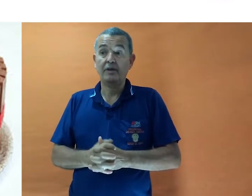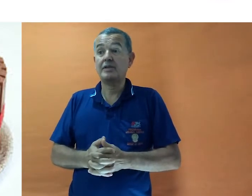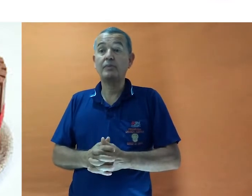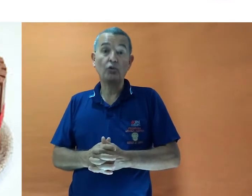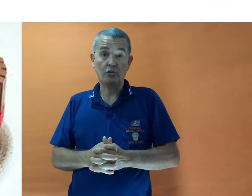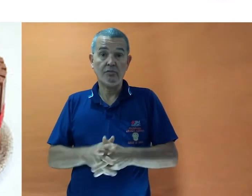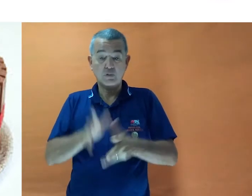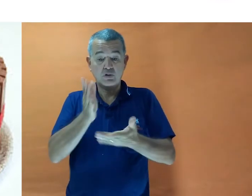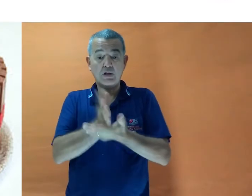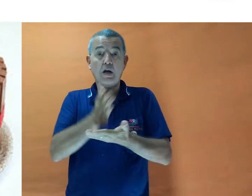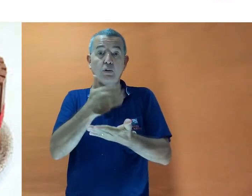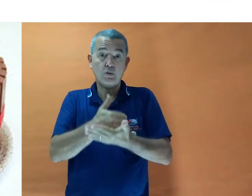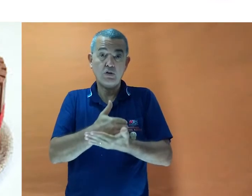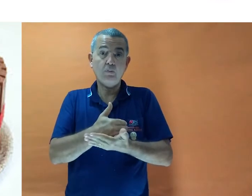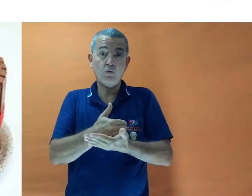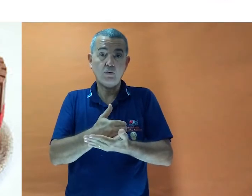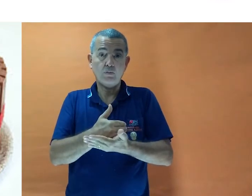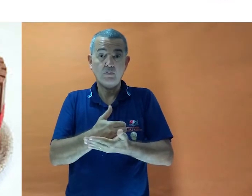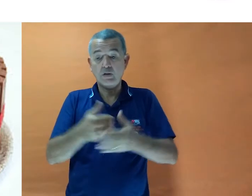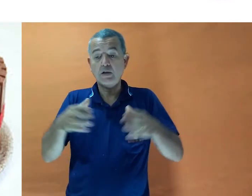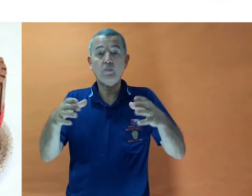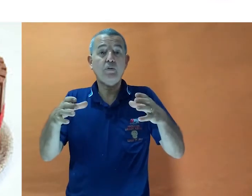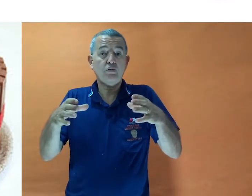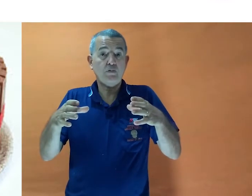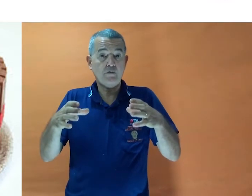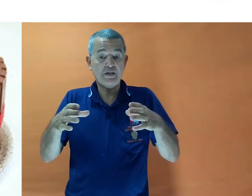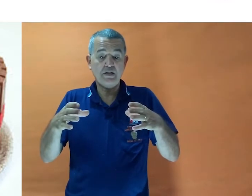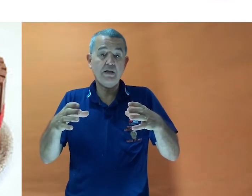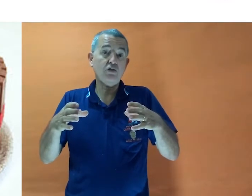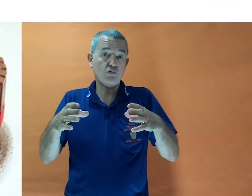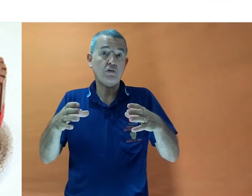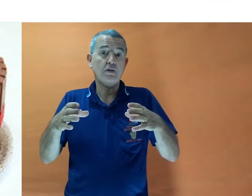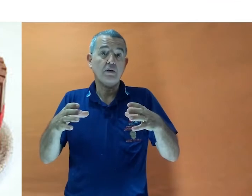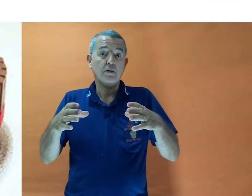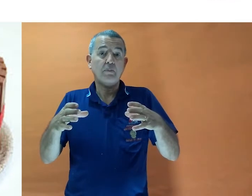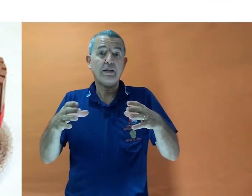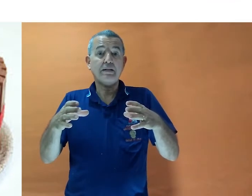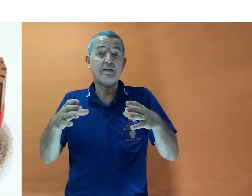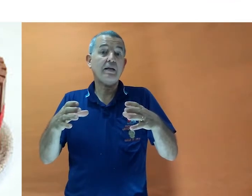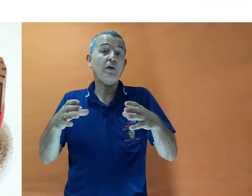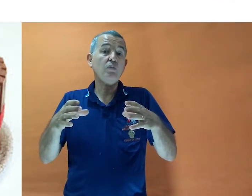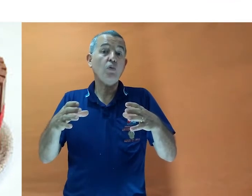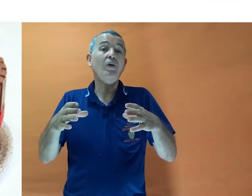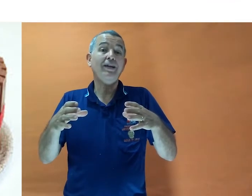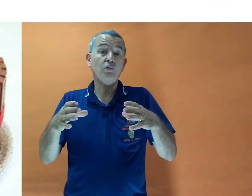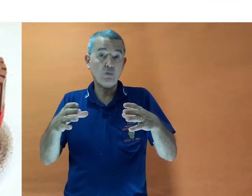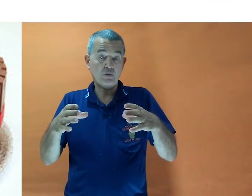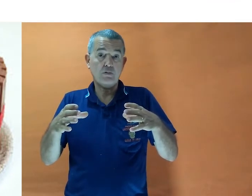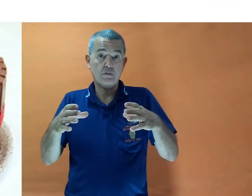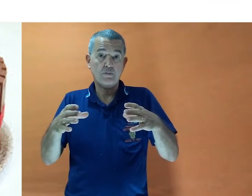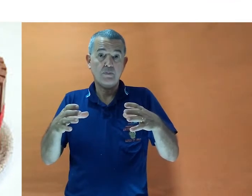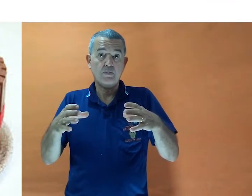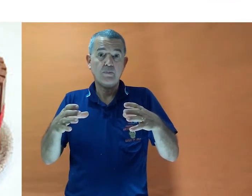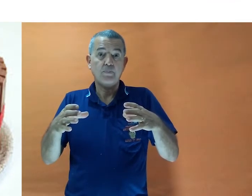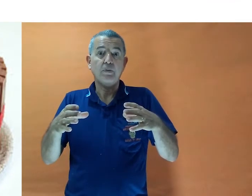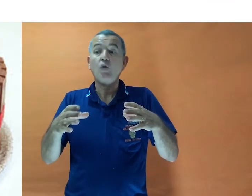exemplo, esse bolo, sinal de bolo. E aí eu posso fazer isso para dizer que é um bolo